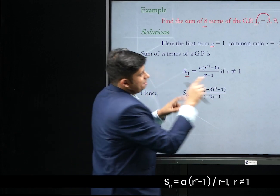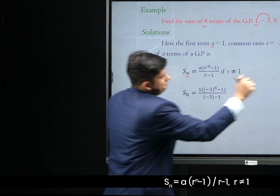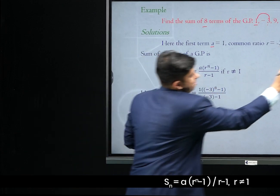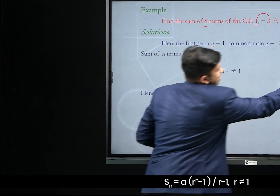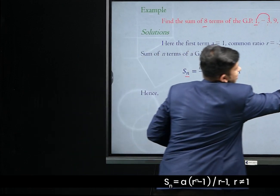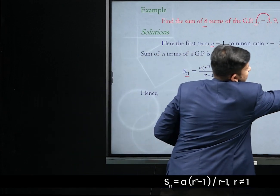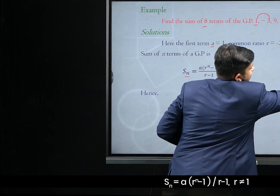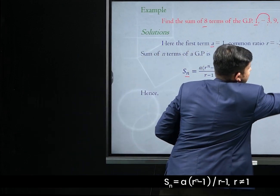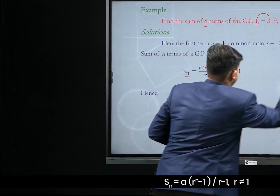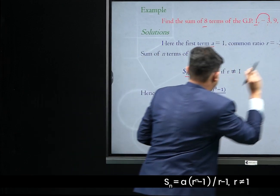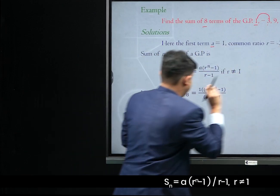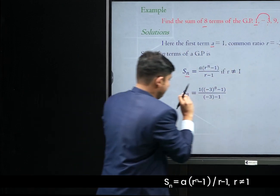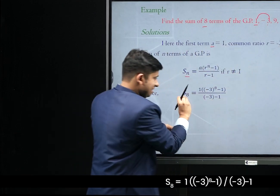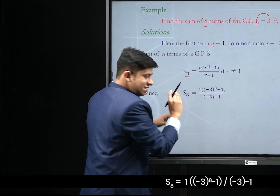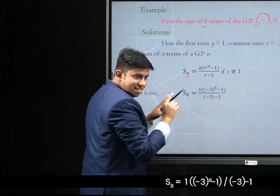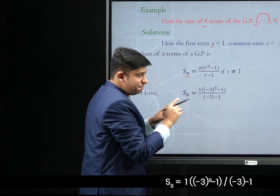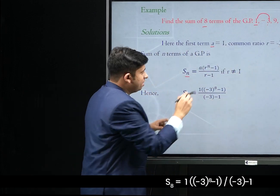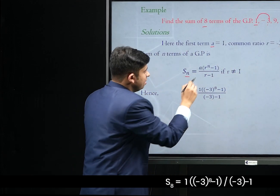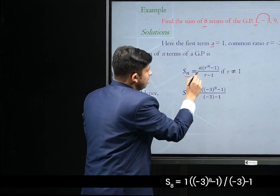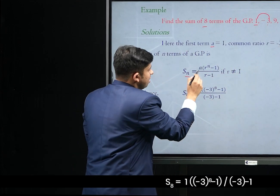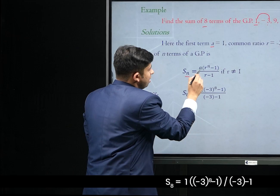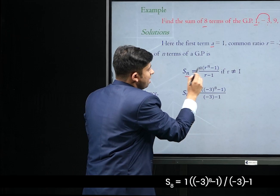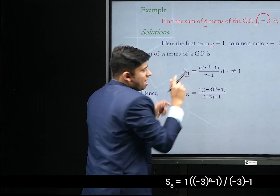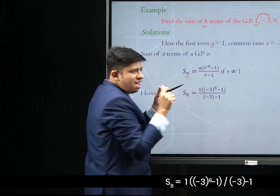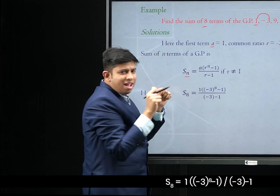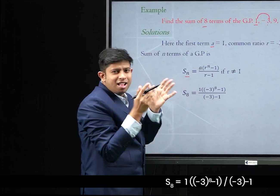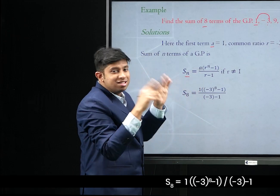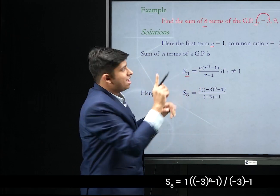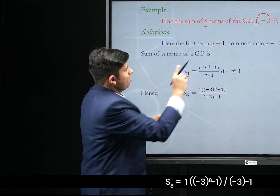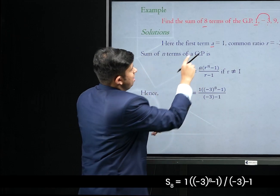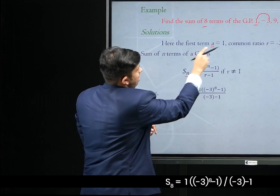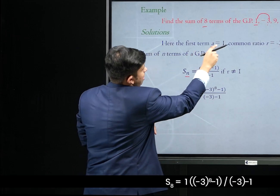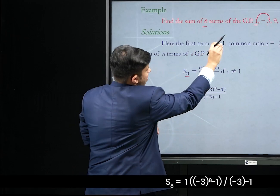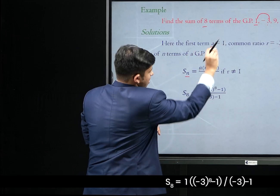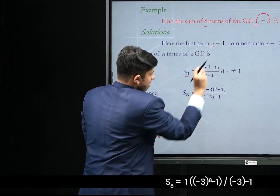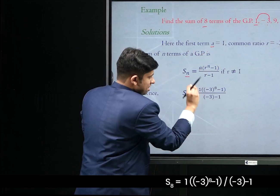ஆர் சமநிலை 1. எஸ் கீழிலக்கு 8 ஈடு 1